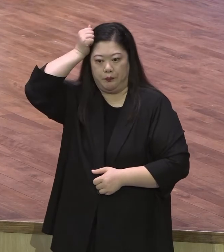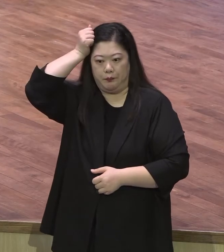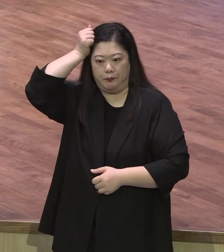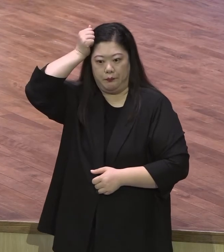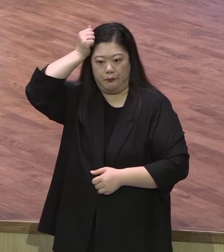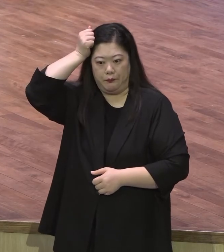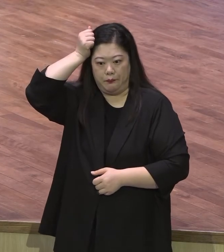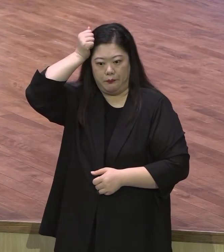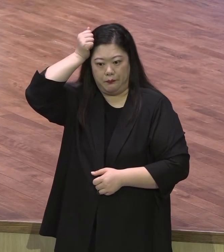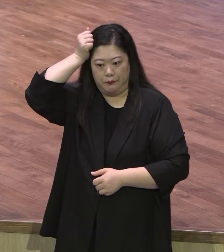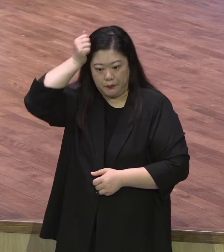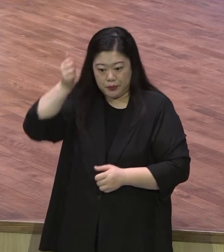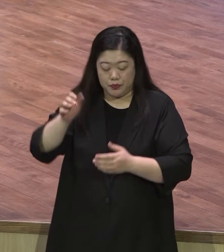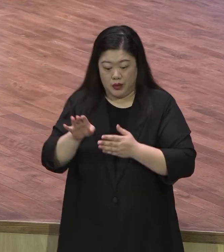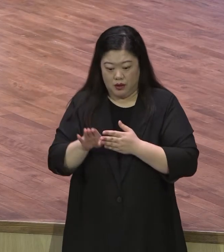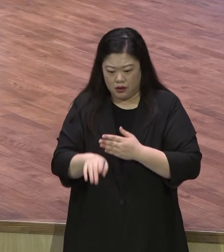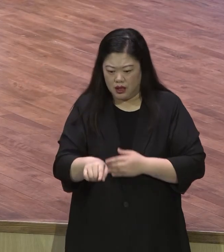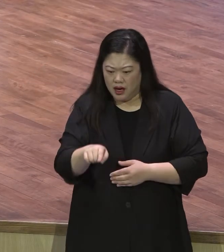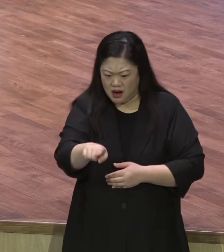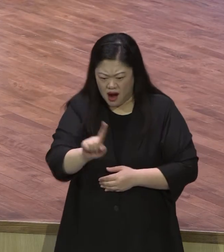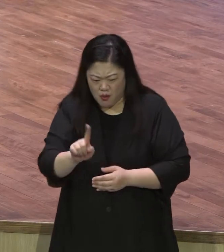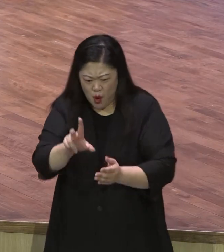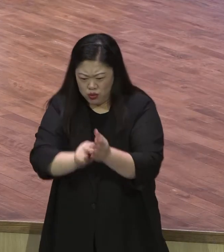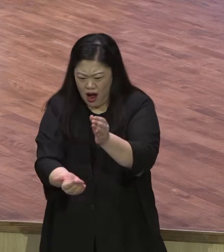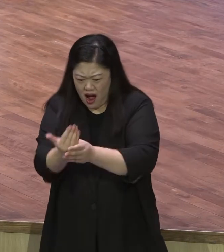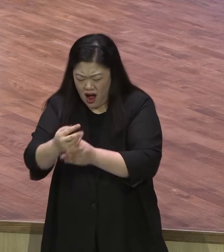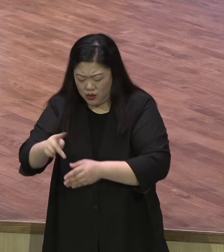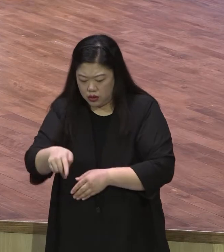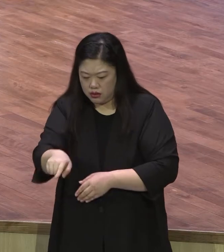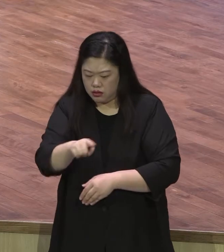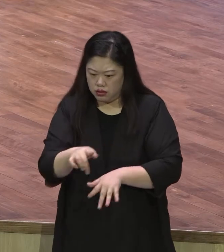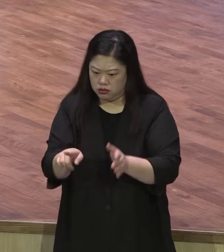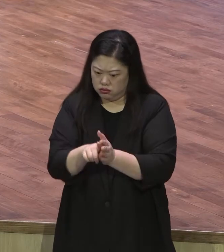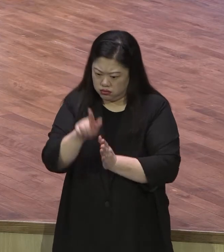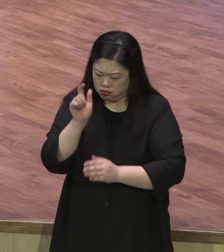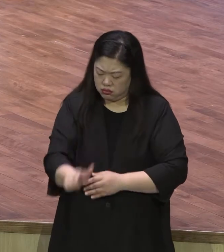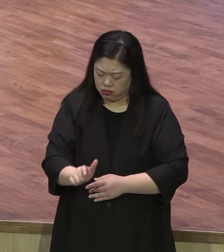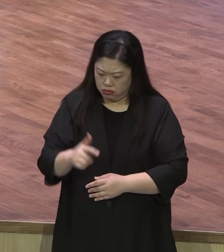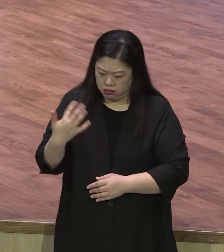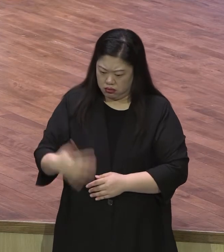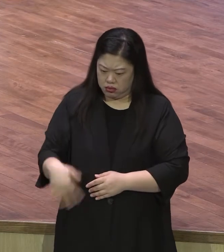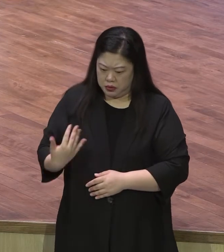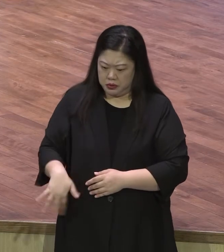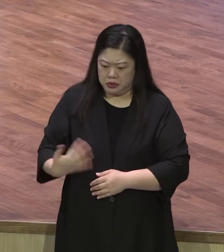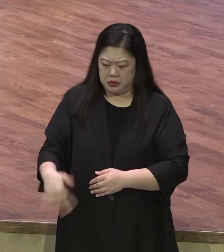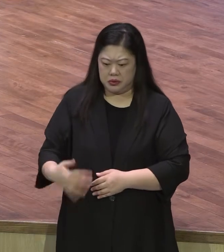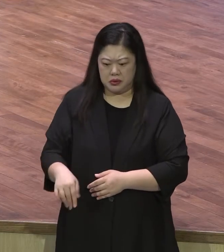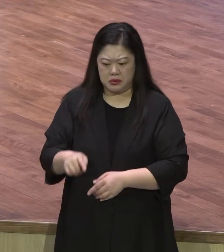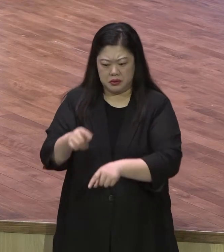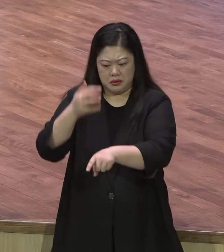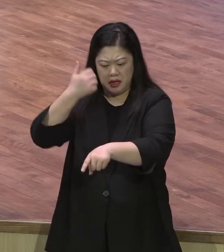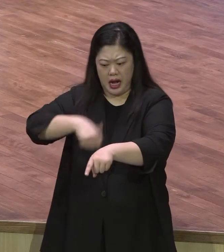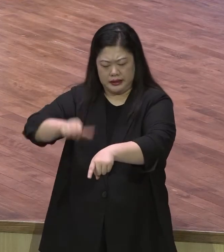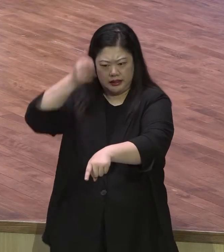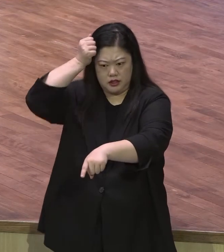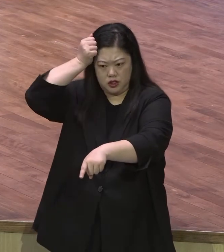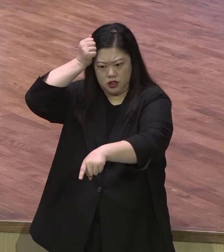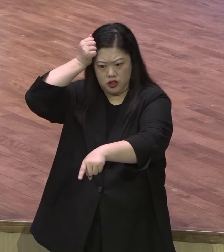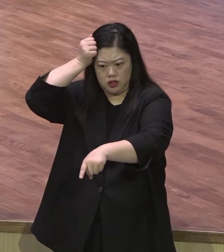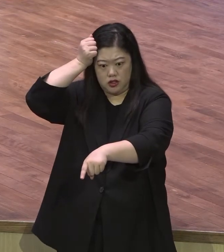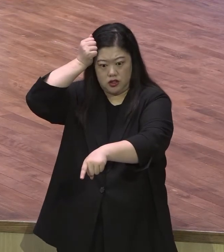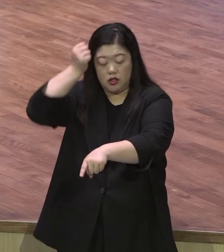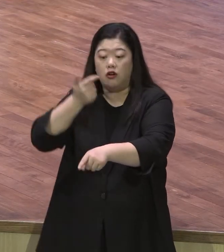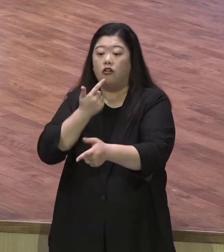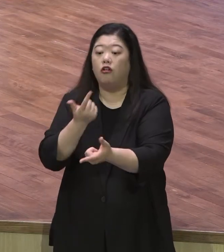다니고 사람이 끌려 다니고 그렇게 안 해 달라 형제들하고 달라 서밋의식 여러분은 불신자하고